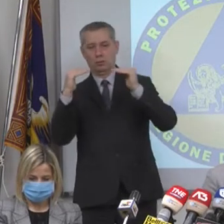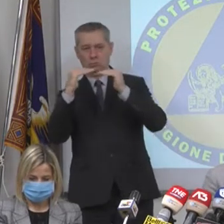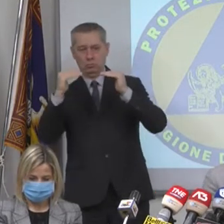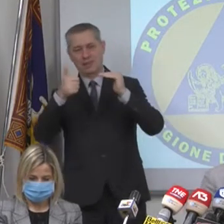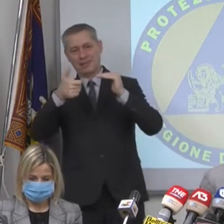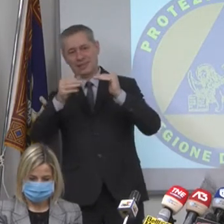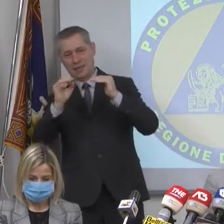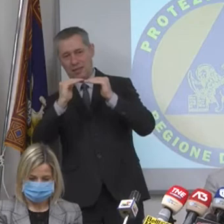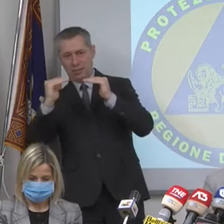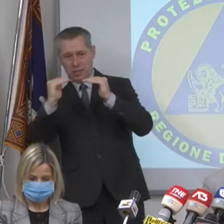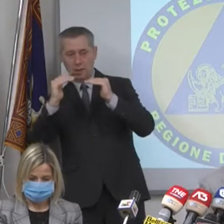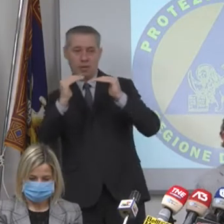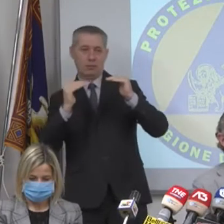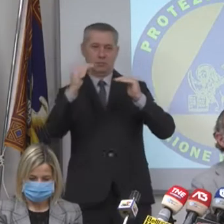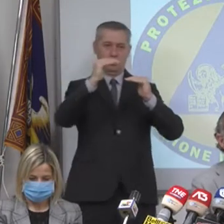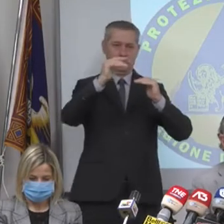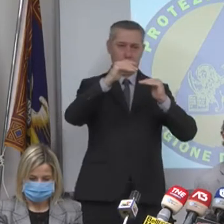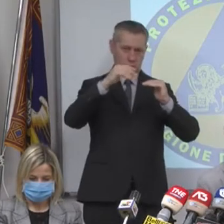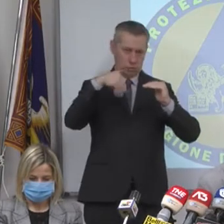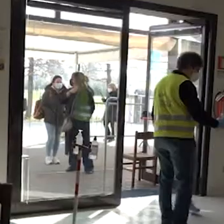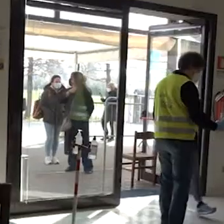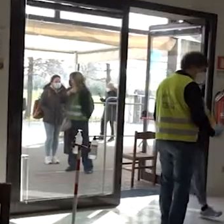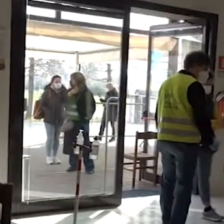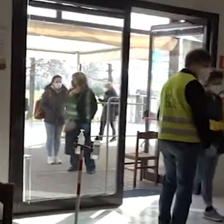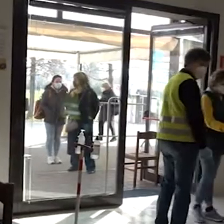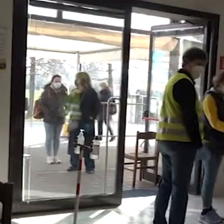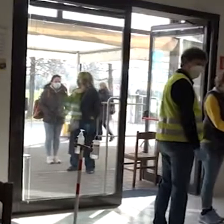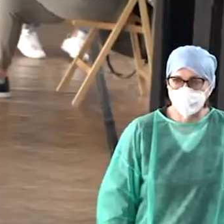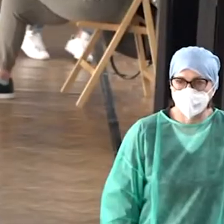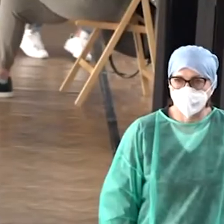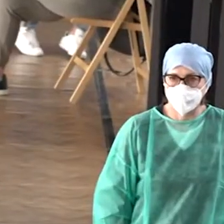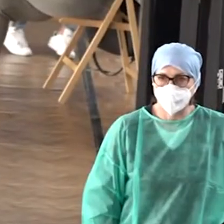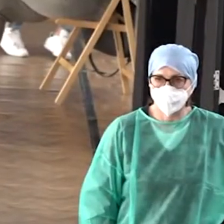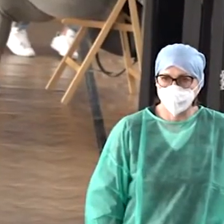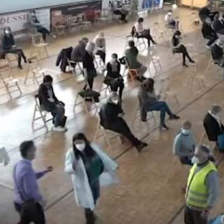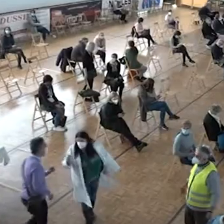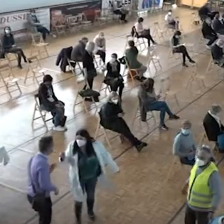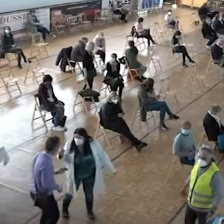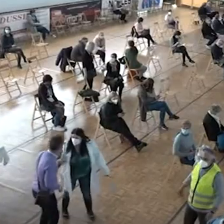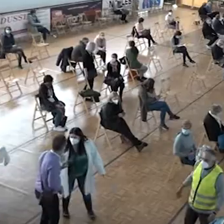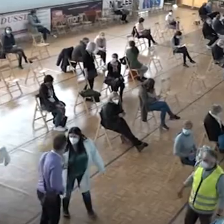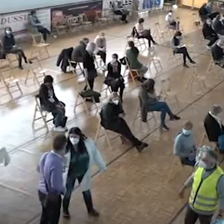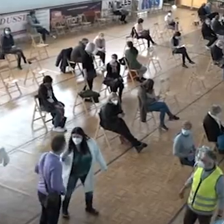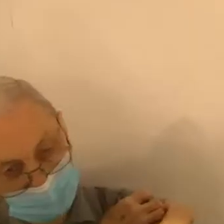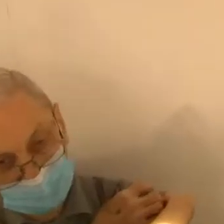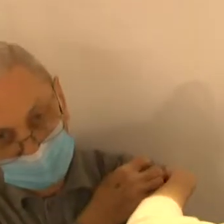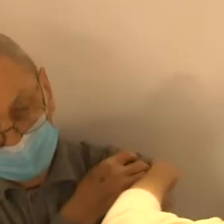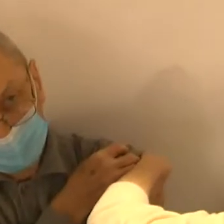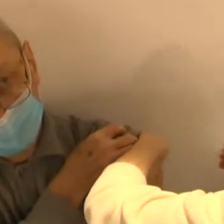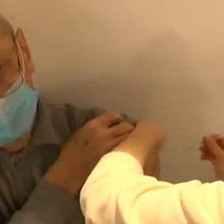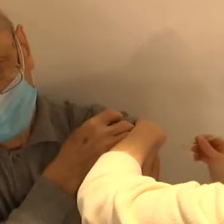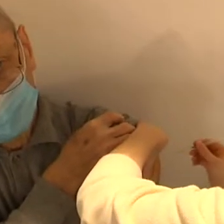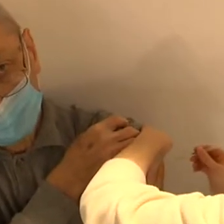nuovi vaccini, cioè, insomma, se ci diamo delle priorità. E tra le priorità, ribadisce il presidente del Veneto, ci sono gli over